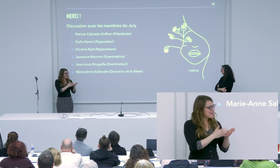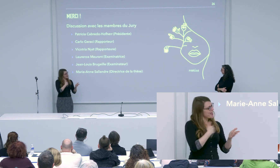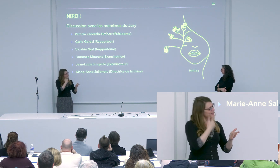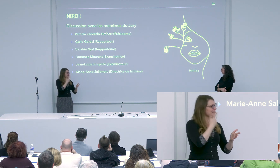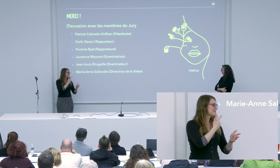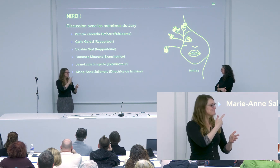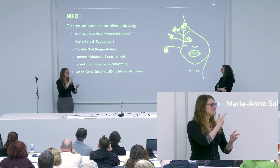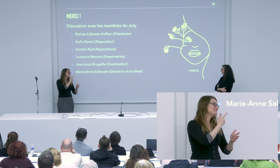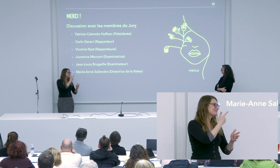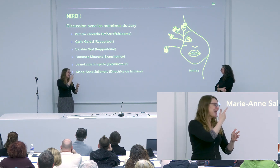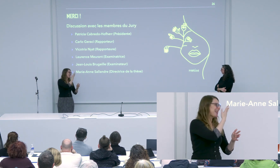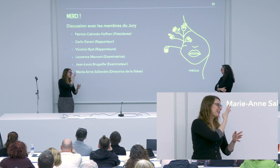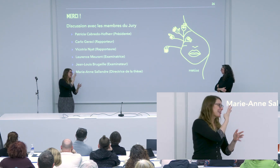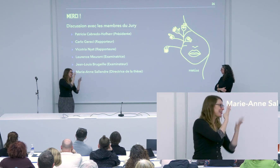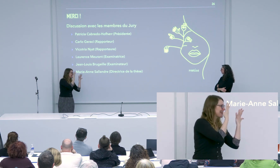Et